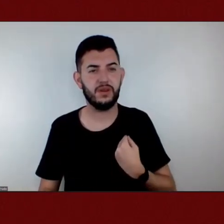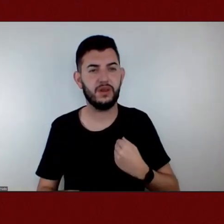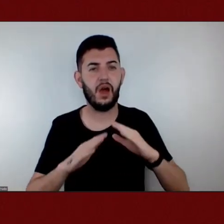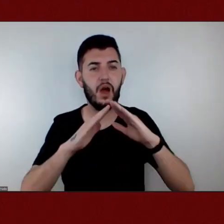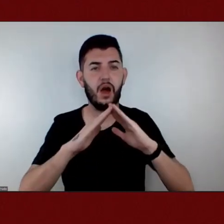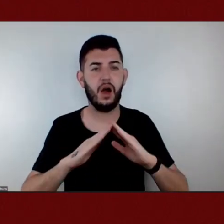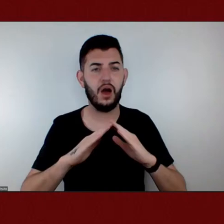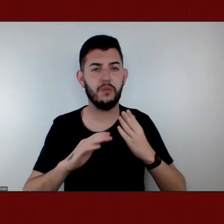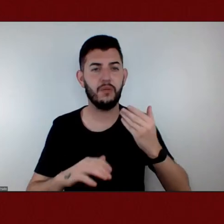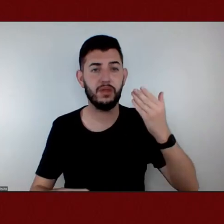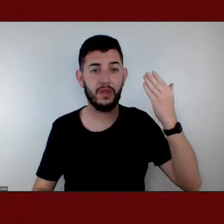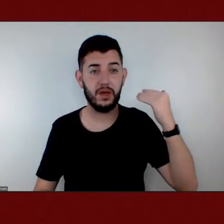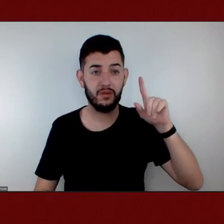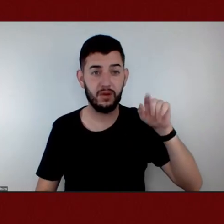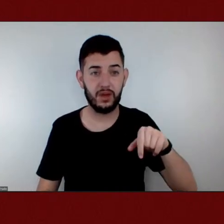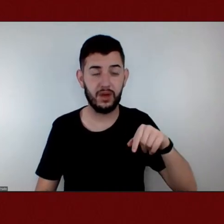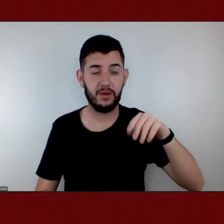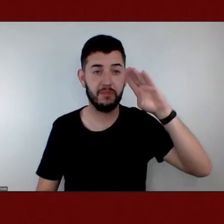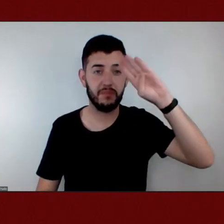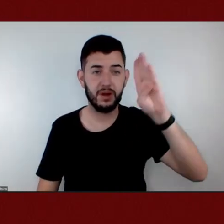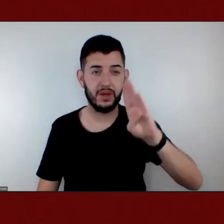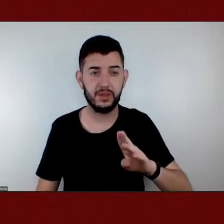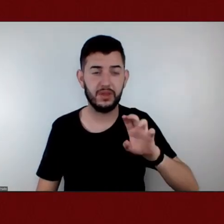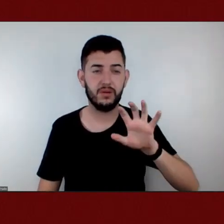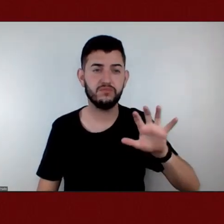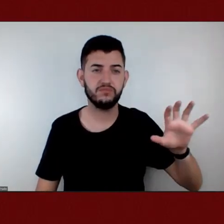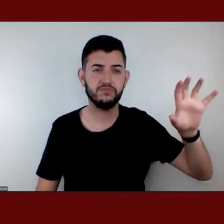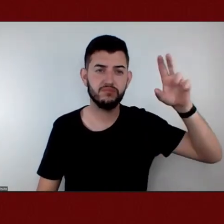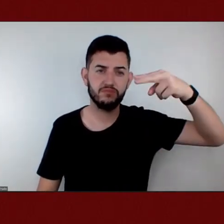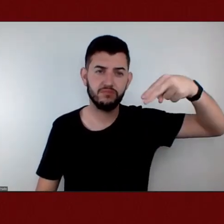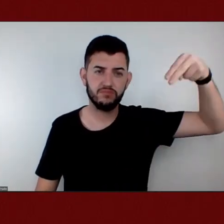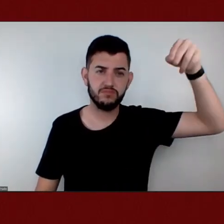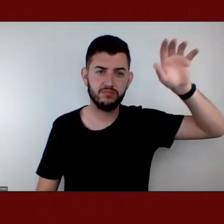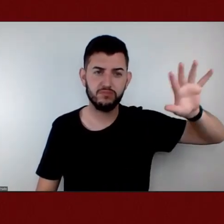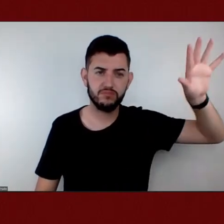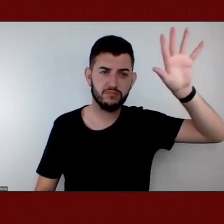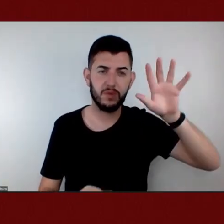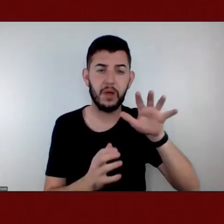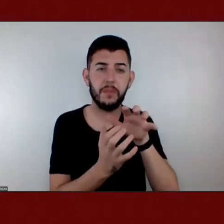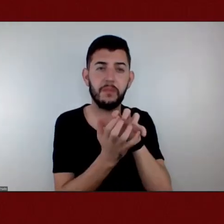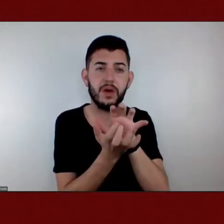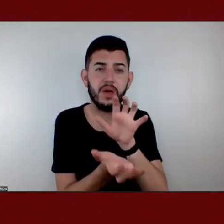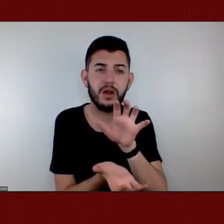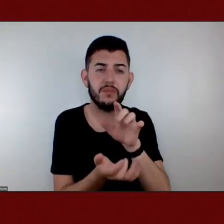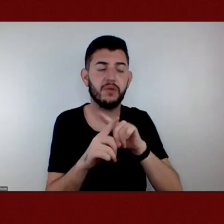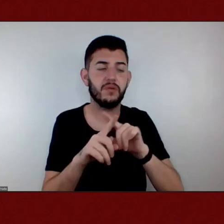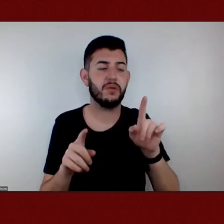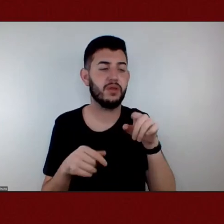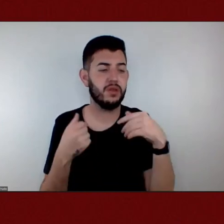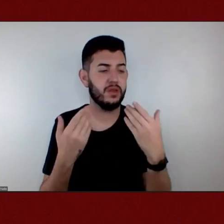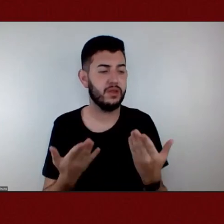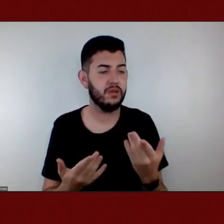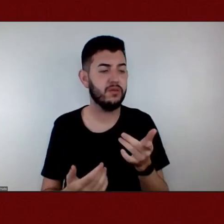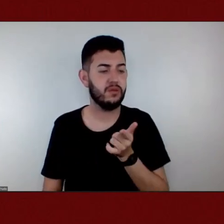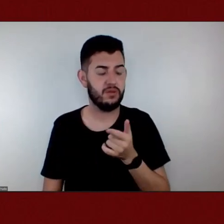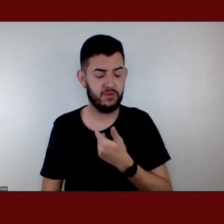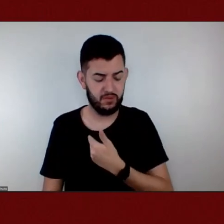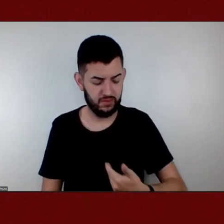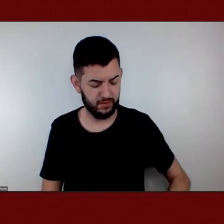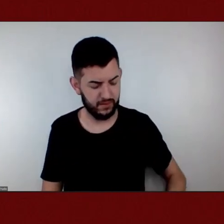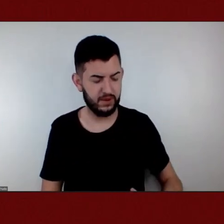estivéssemos experimentando um governo que, naquela oportunidade, poderíamos até dizer